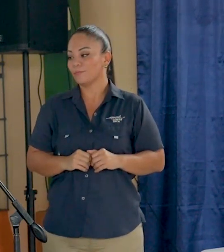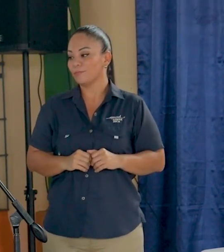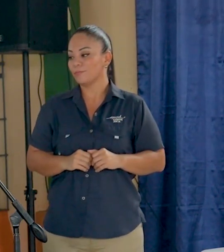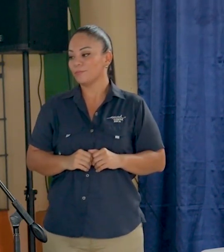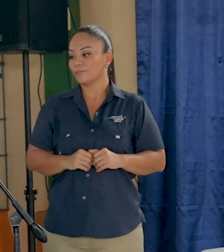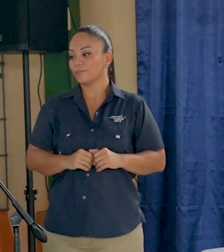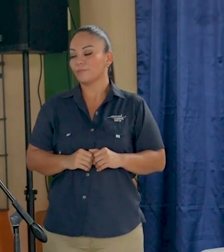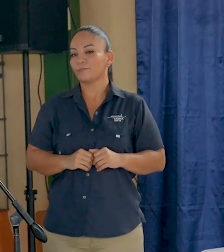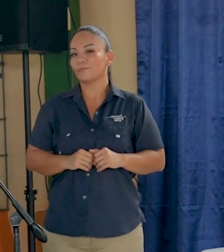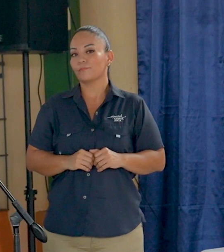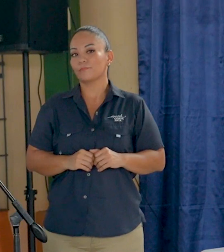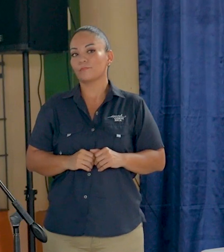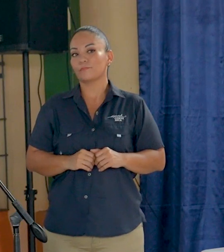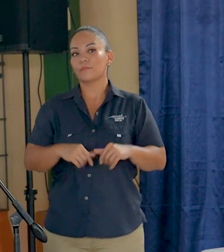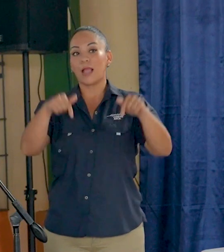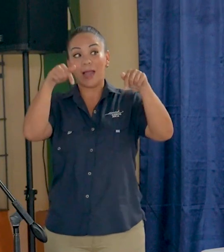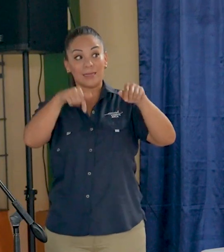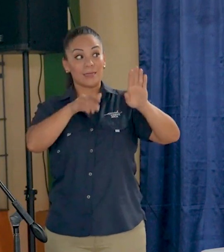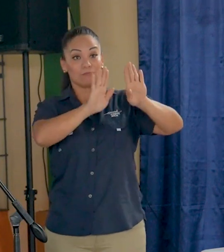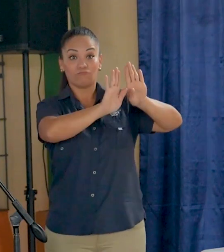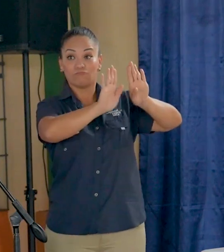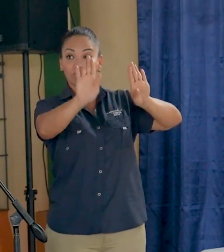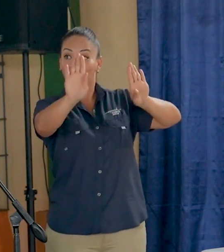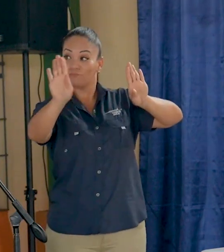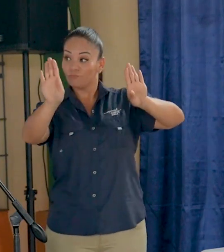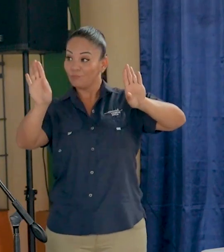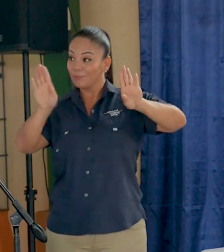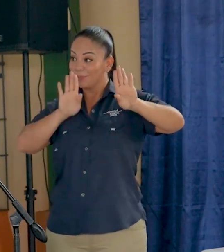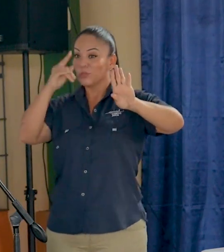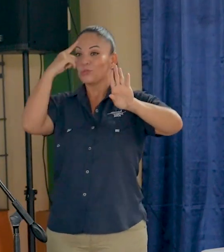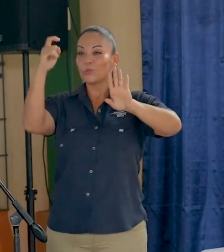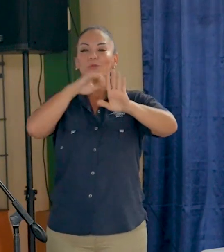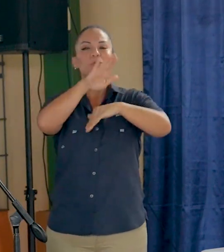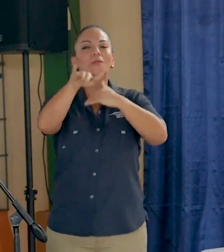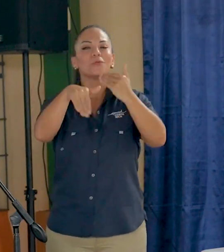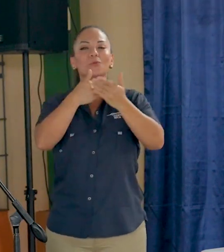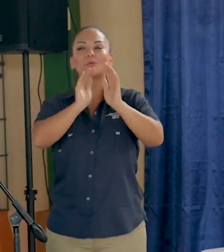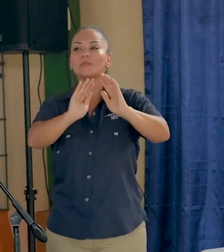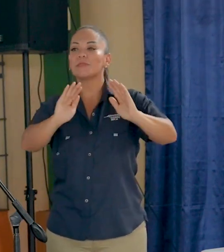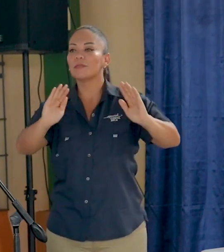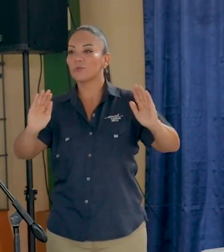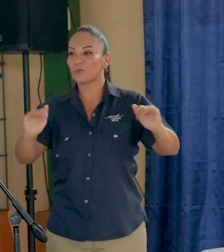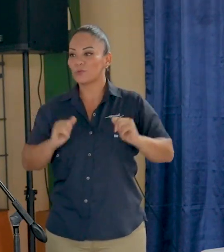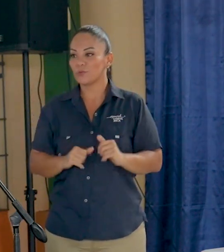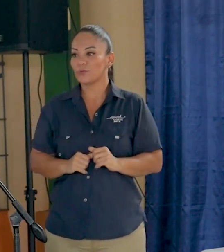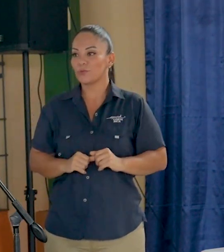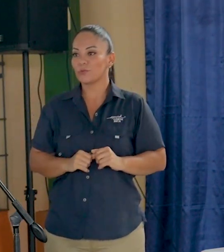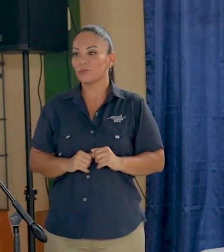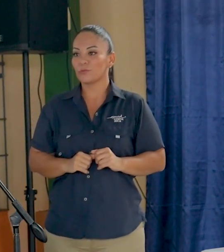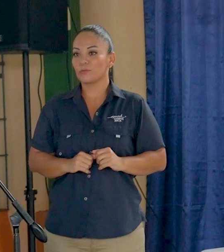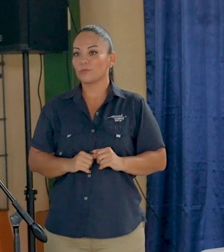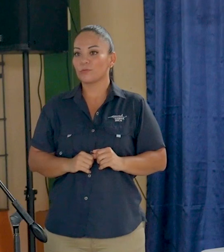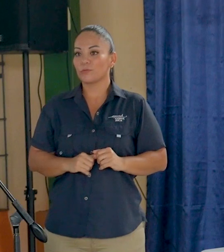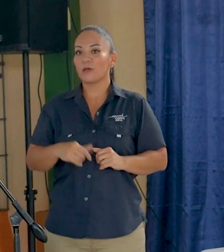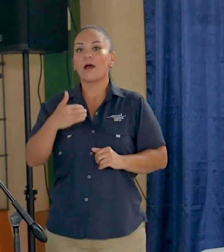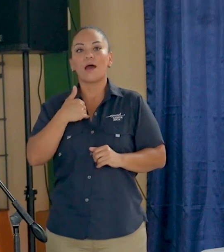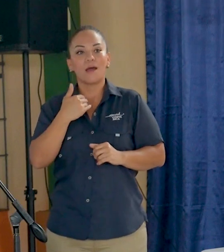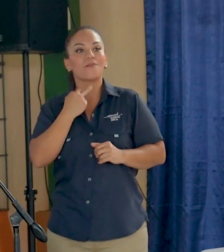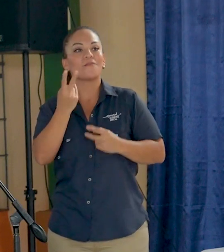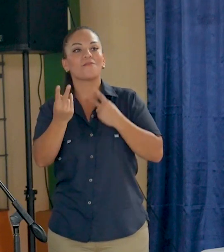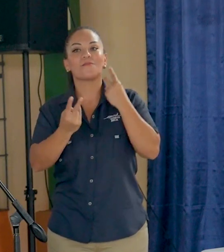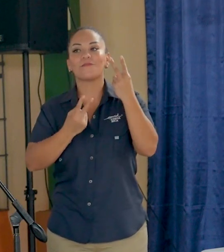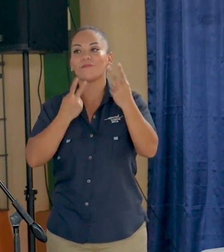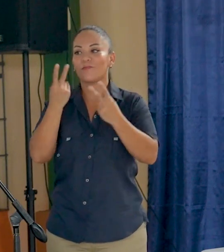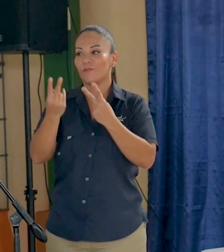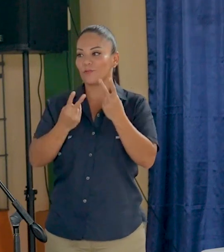En estas paredes, los sueños de todos esos niños y niñas encuentran voz,